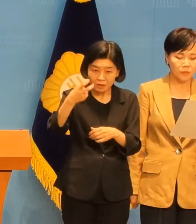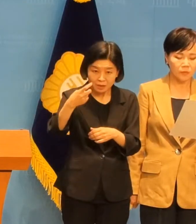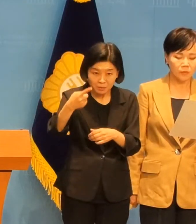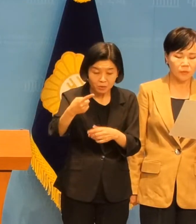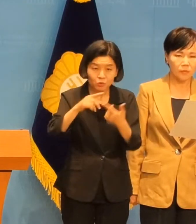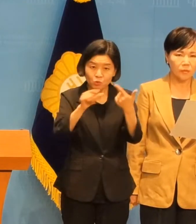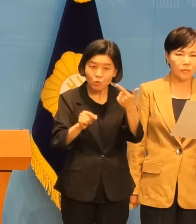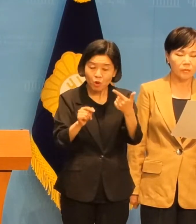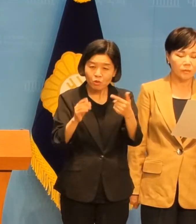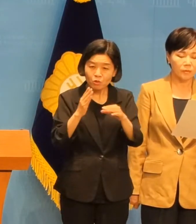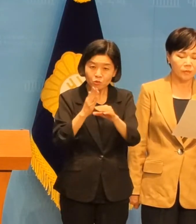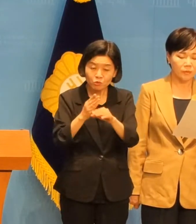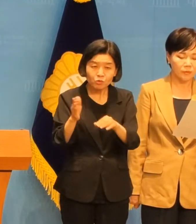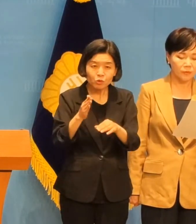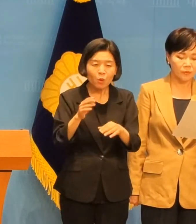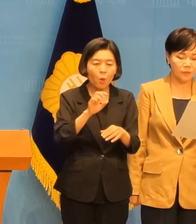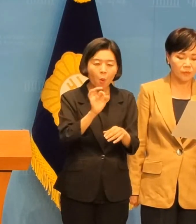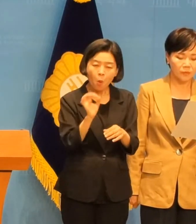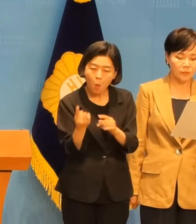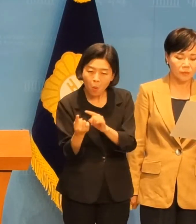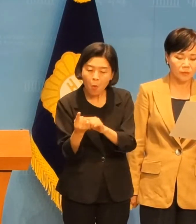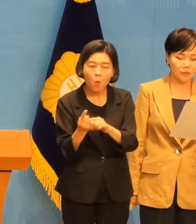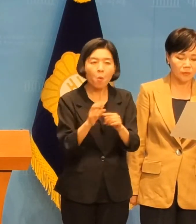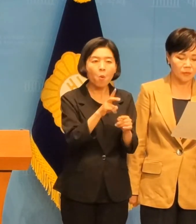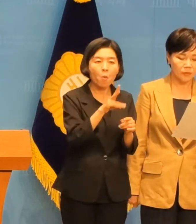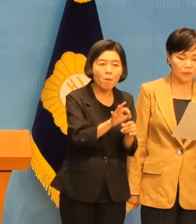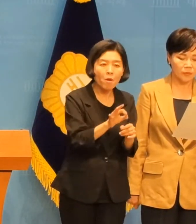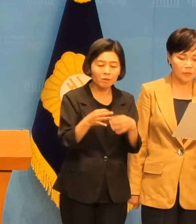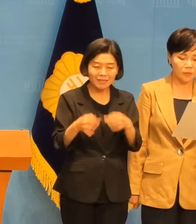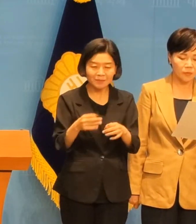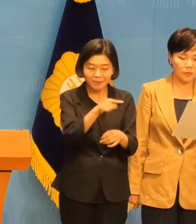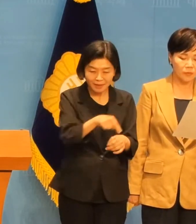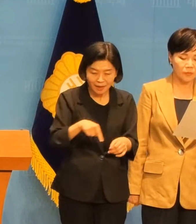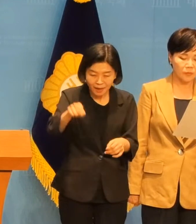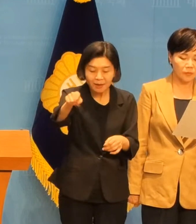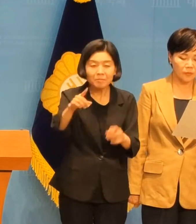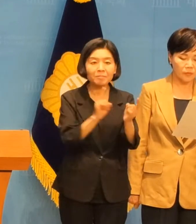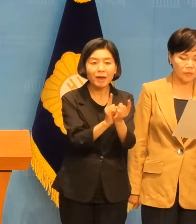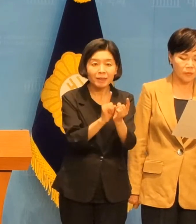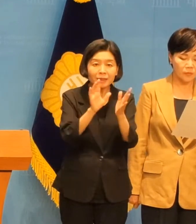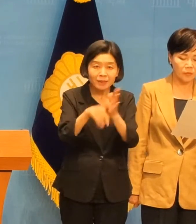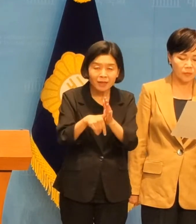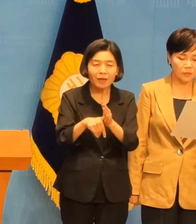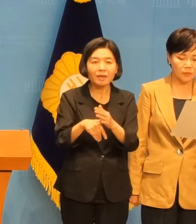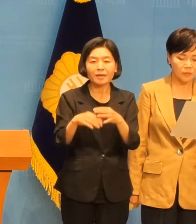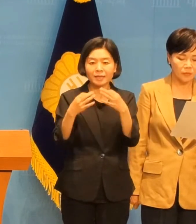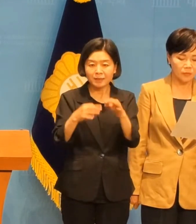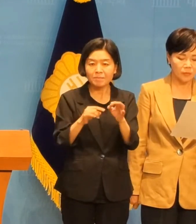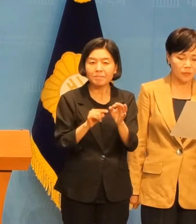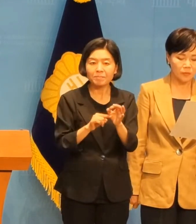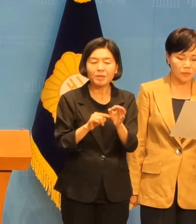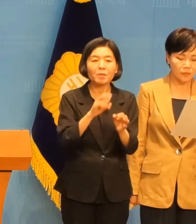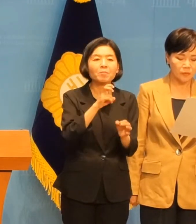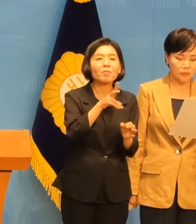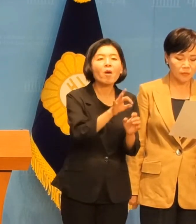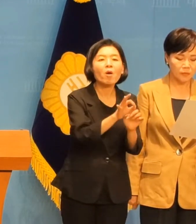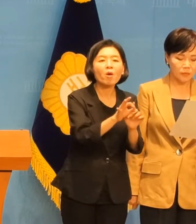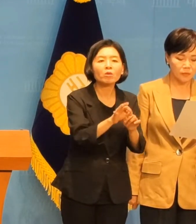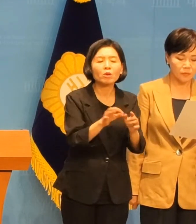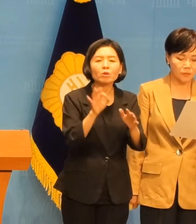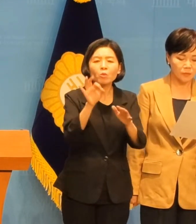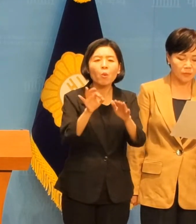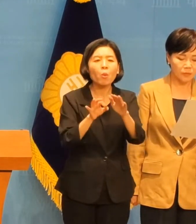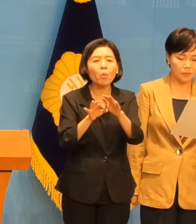오세훈, 명태균, 김한정 세 사람이 함께 만난 자리에서 김한정 씨가 명태균 씨에게 이렇게 돈이 들어가는데